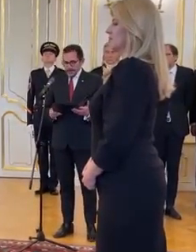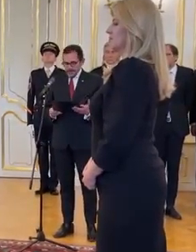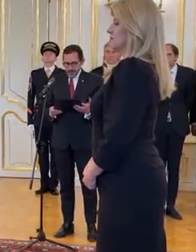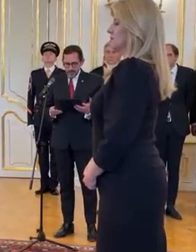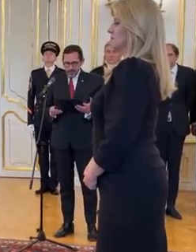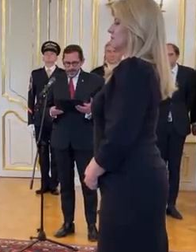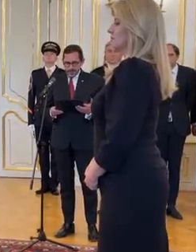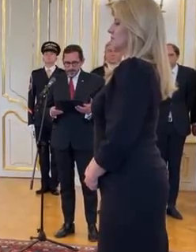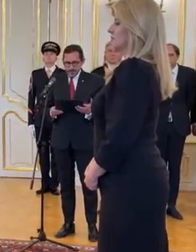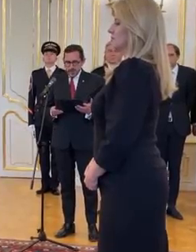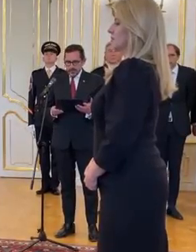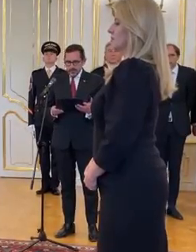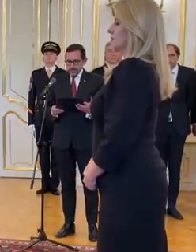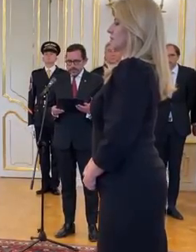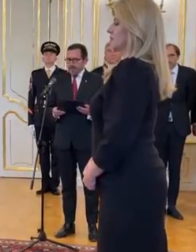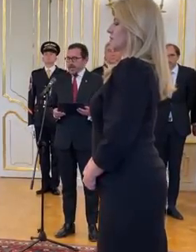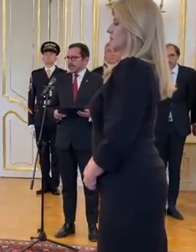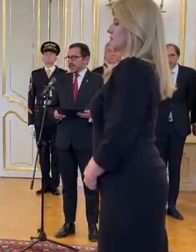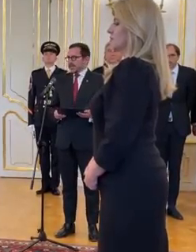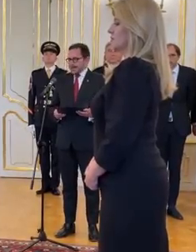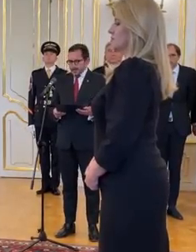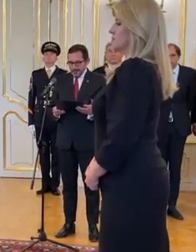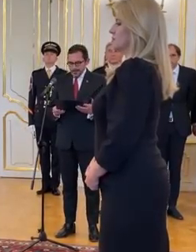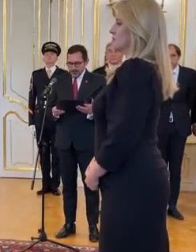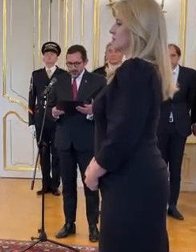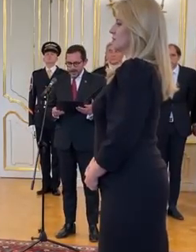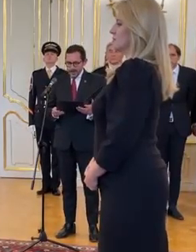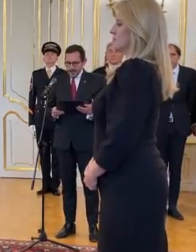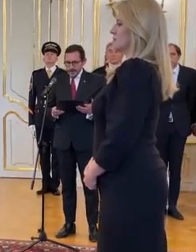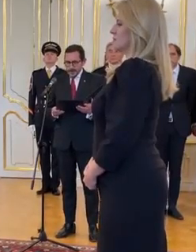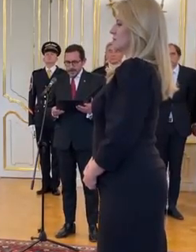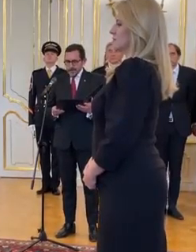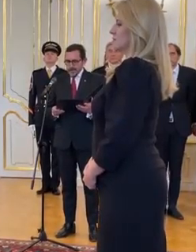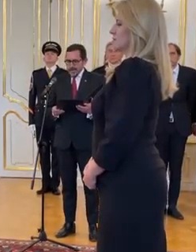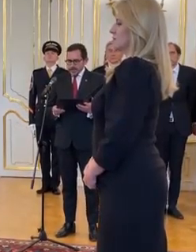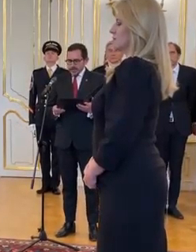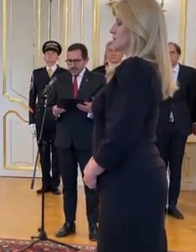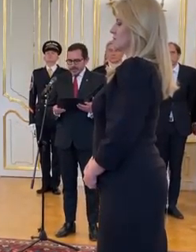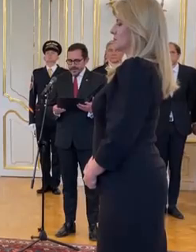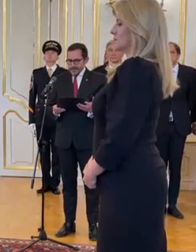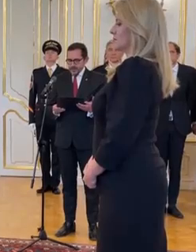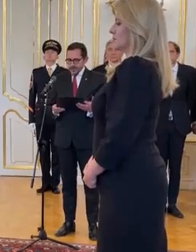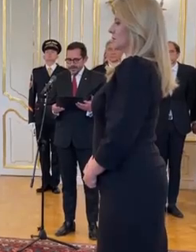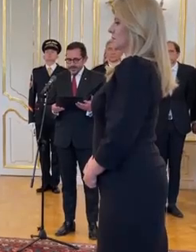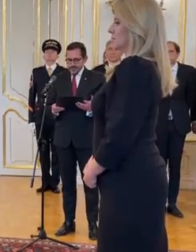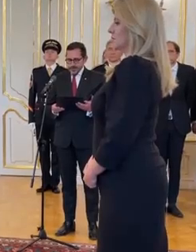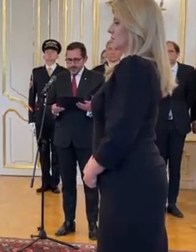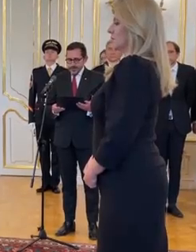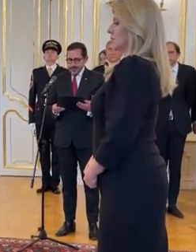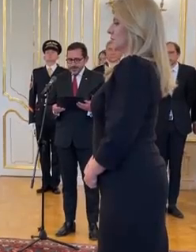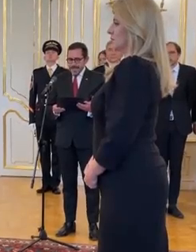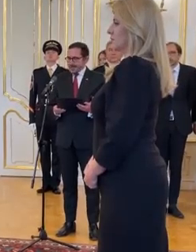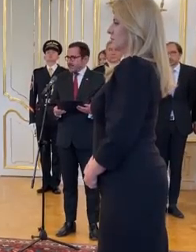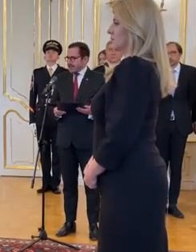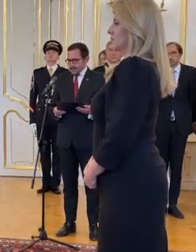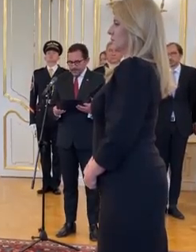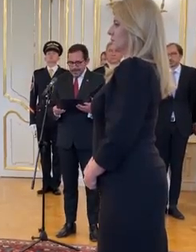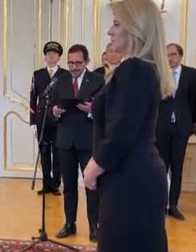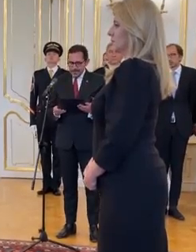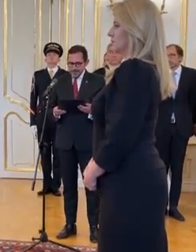Prezidentka Slovenskej republiky podľa článku 102 odsek 1 písmeno G a článku 111 ústavy na